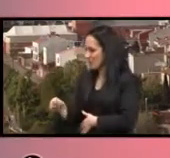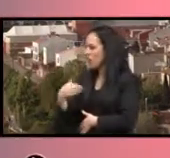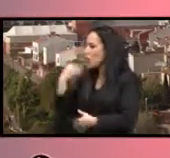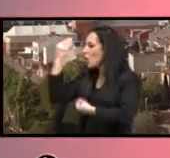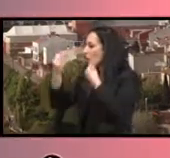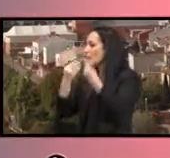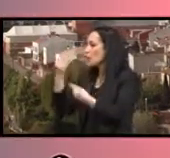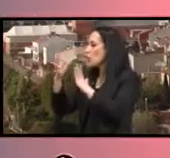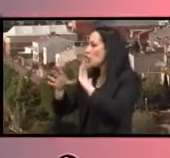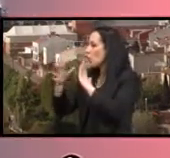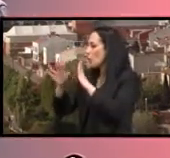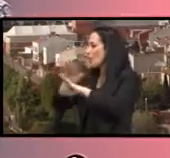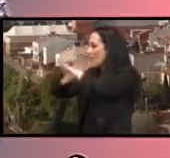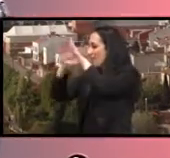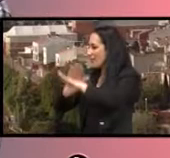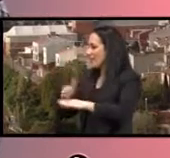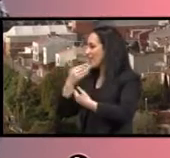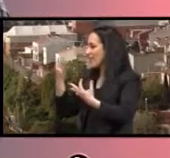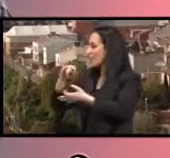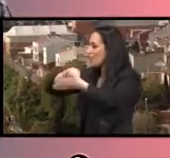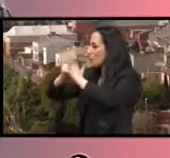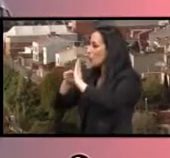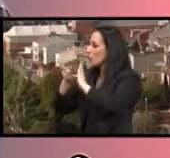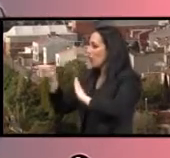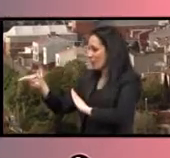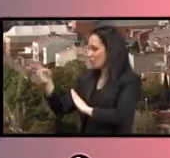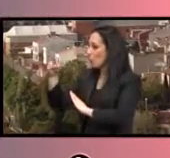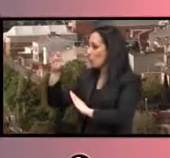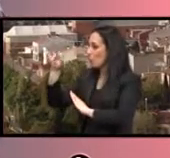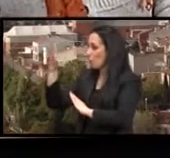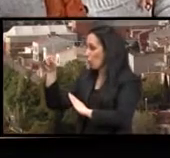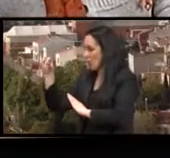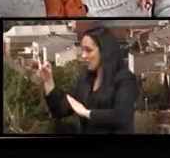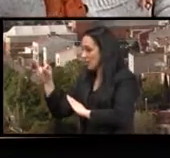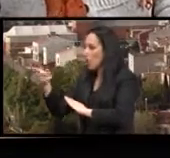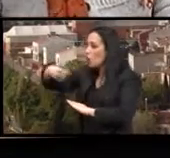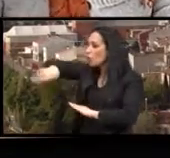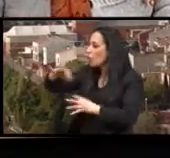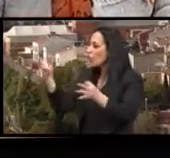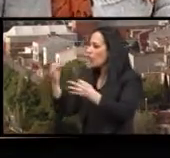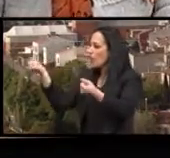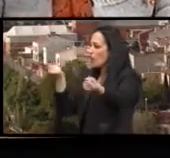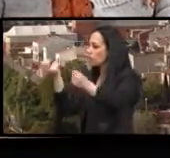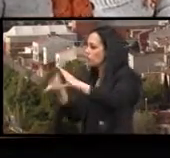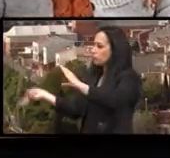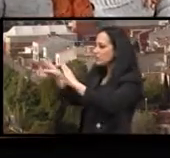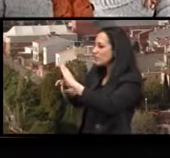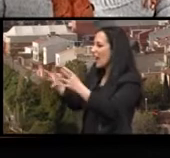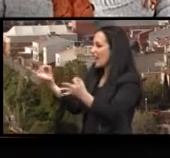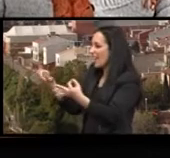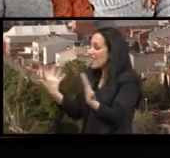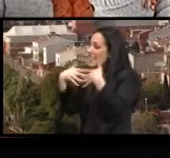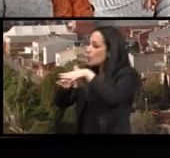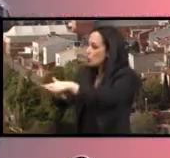de Prodis, puja't a la furgoneta, ens hauríem de pujar tots a la furgoneta, perquè no és la furgoneta de Prodis, sinó és la furgoneta de la inclusió social que